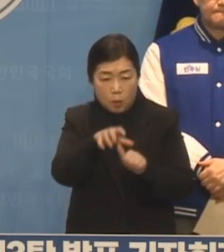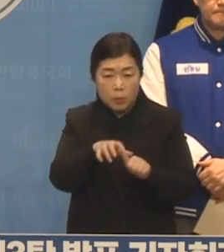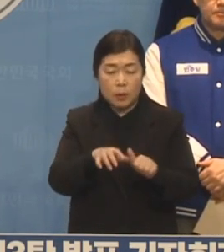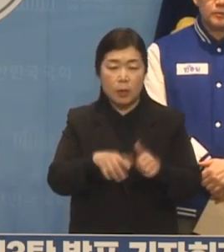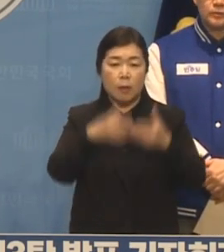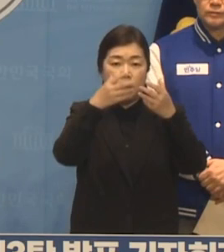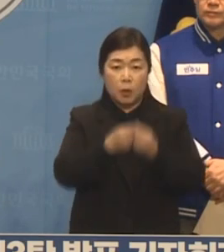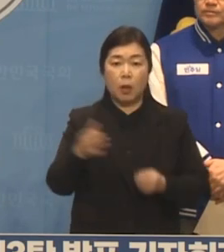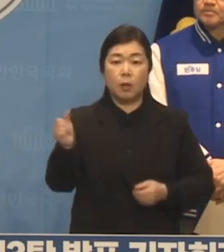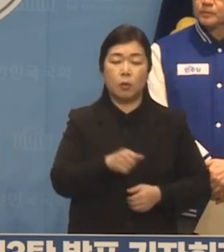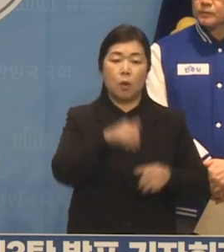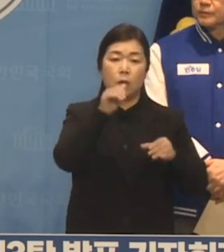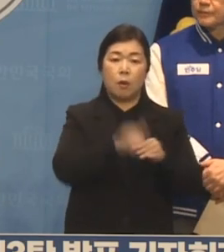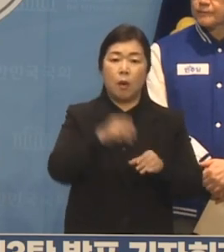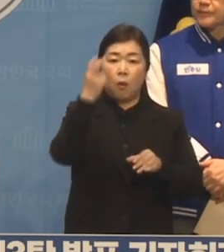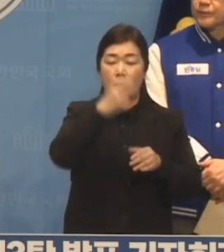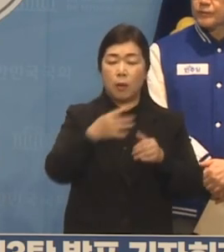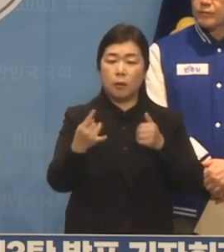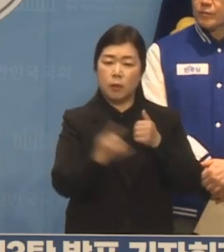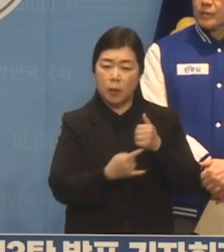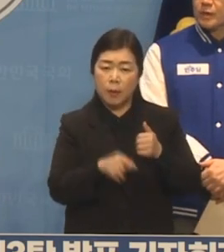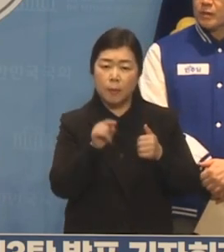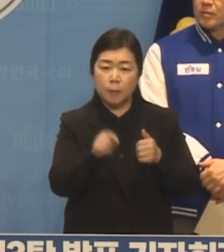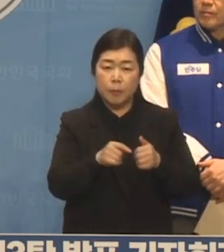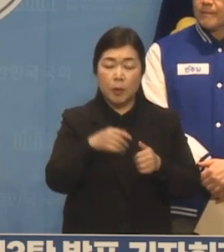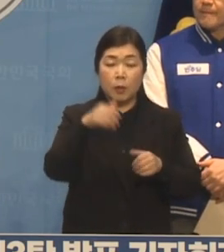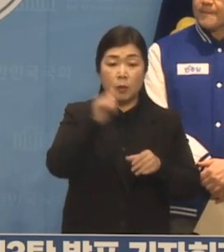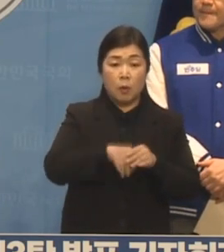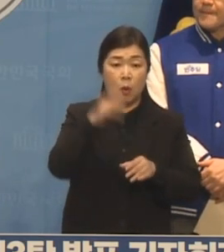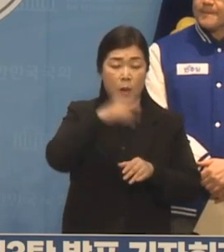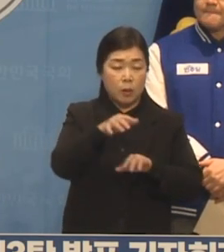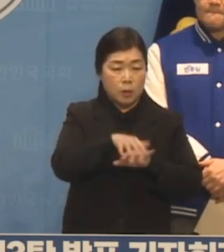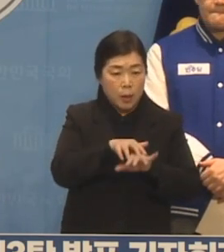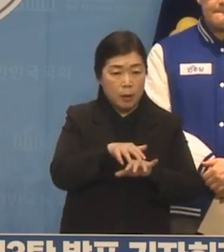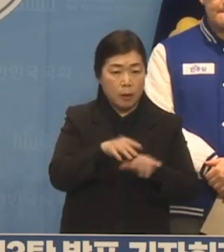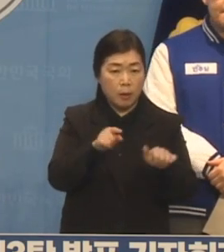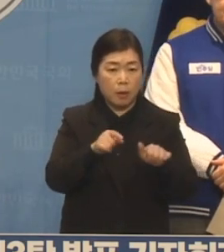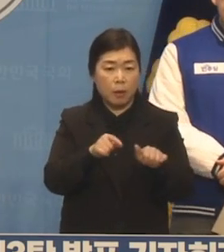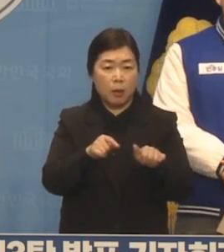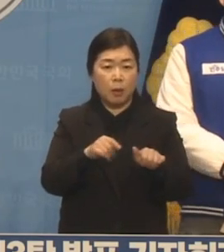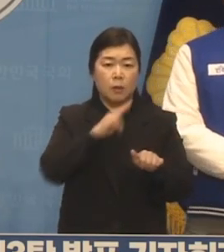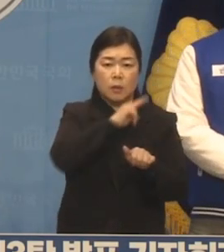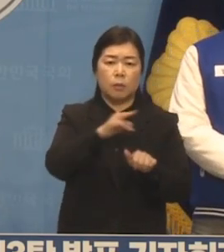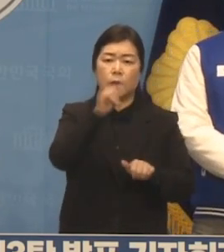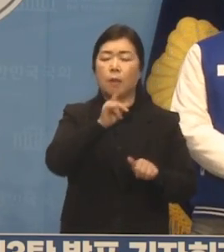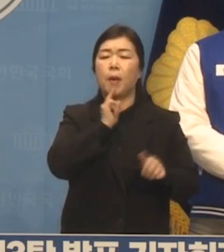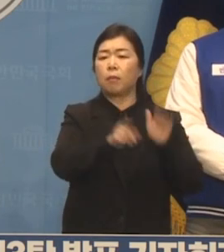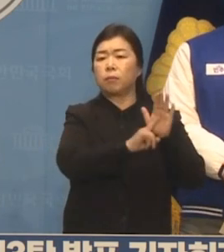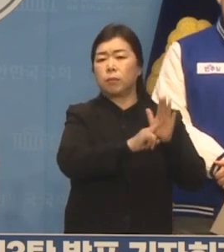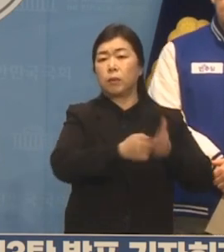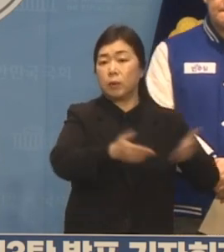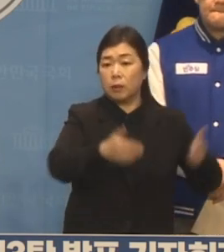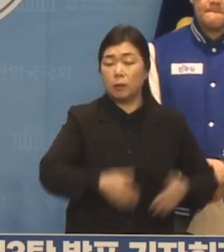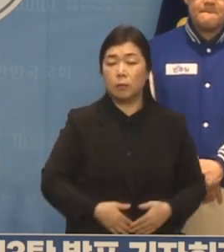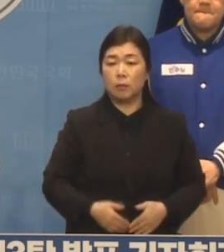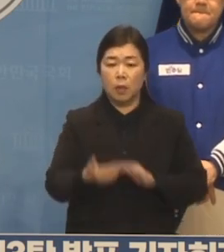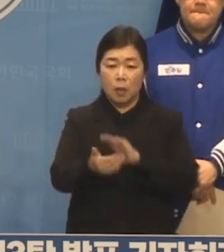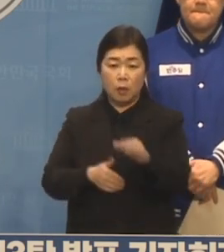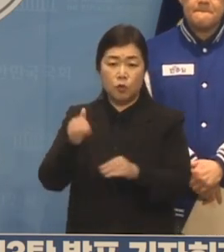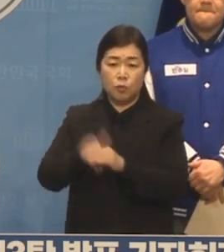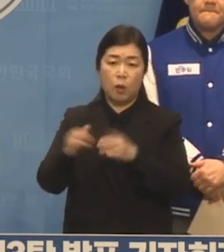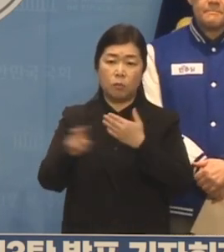미명하에 선거관리체계의 신뢰를 뒤흔드는 발언을 서슴지 않았습니다. 사전투표의 정당성을